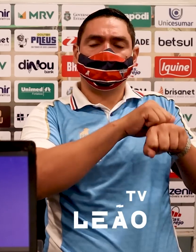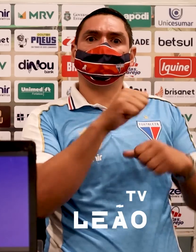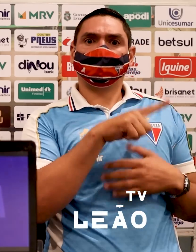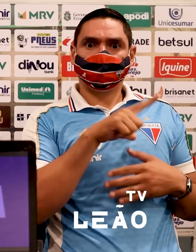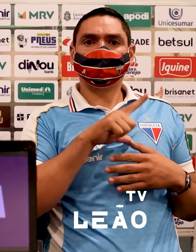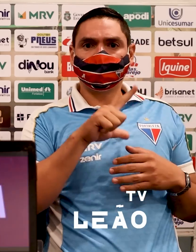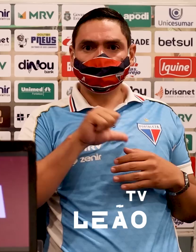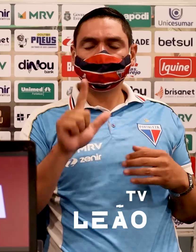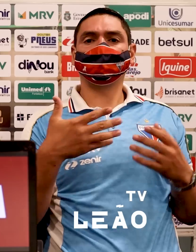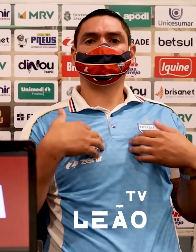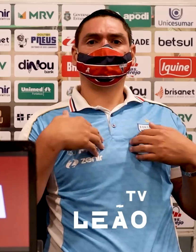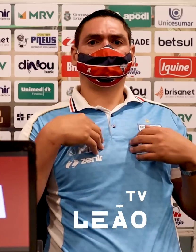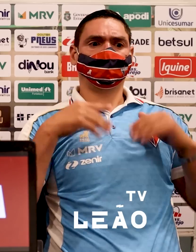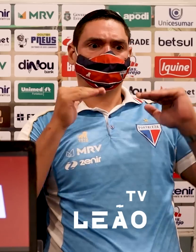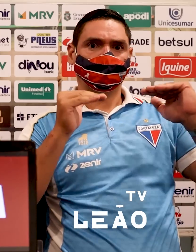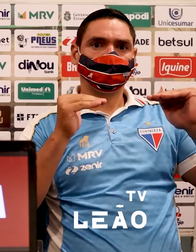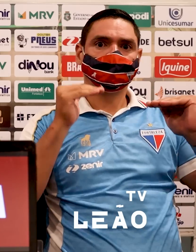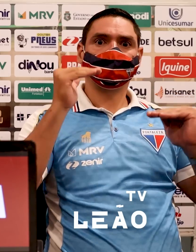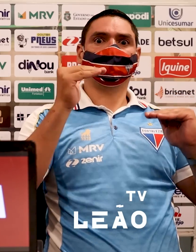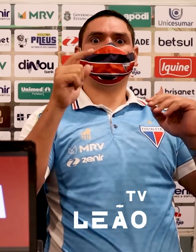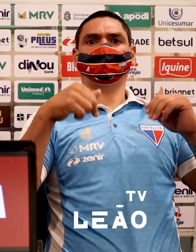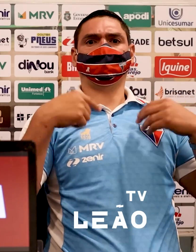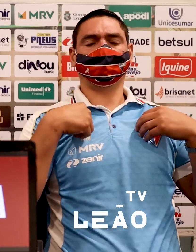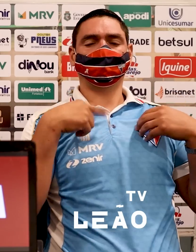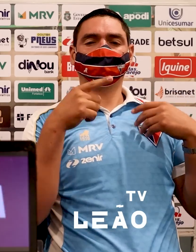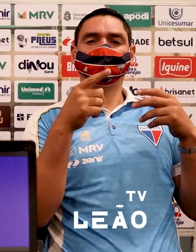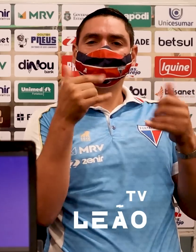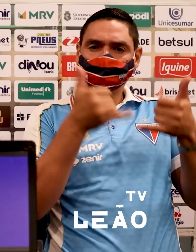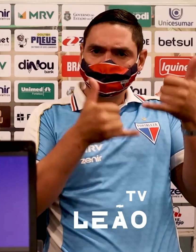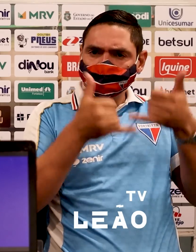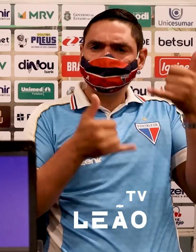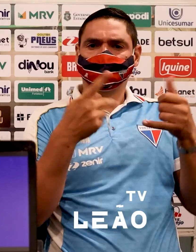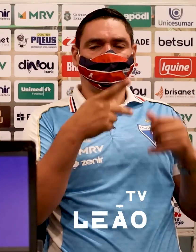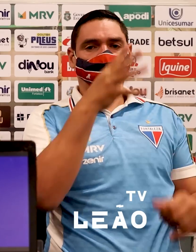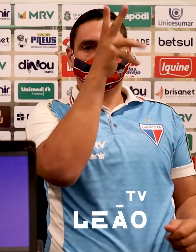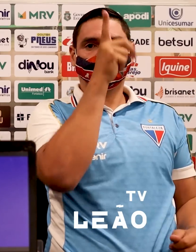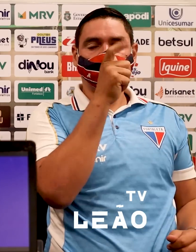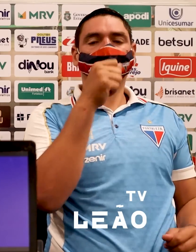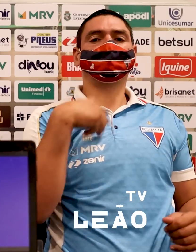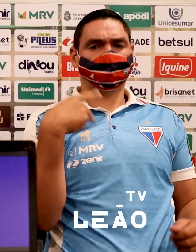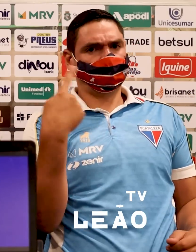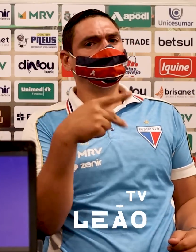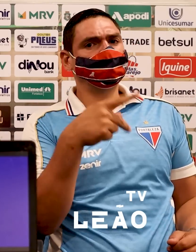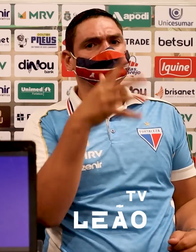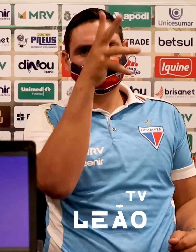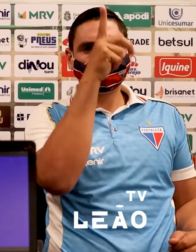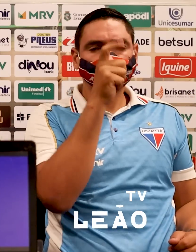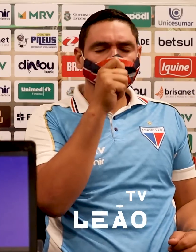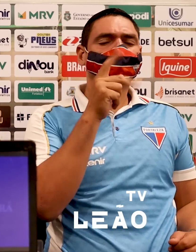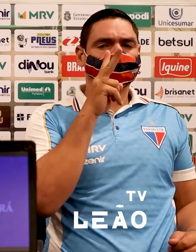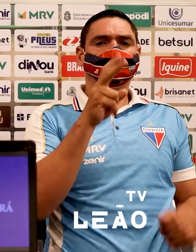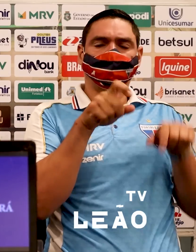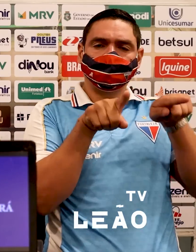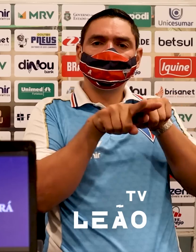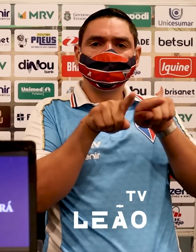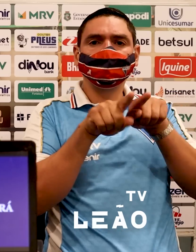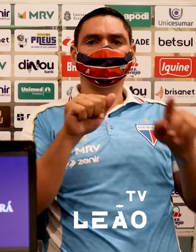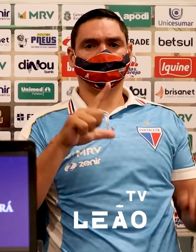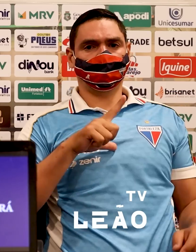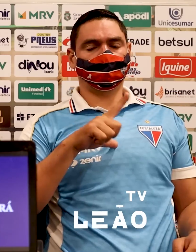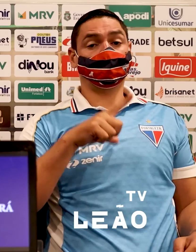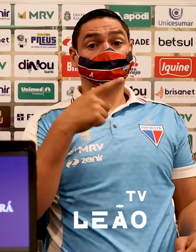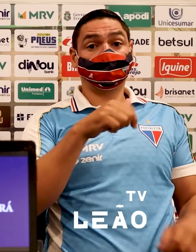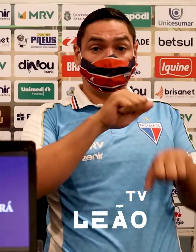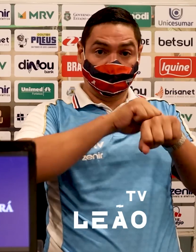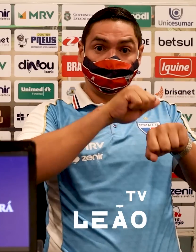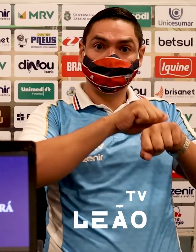teve um nível muito similar ao adversário, um adversário com muita qualidade.